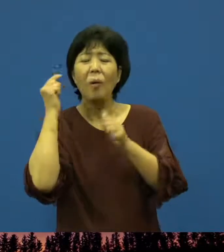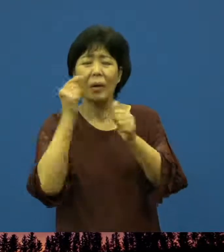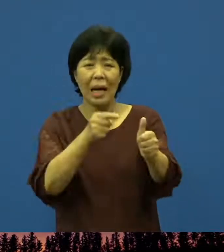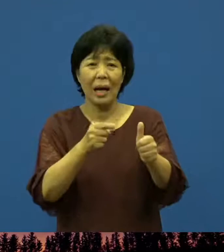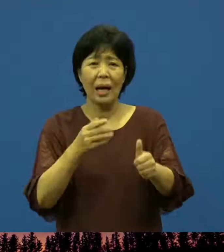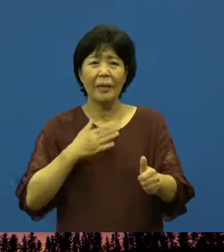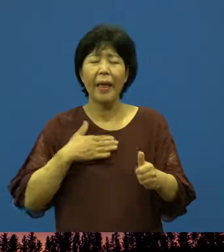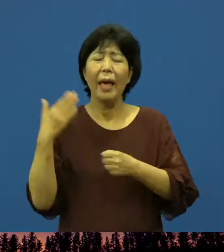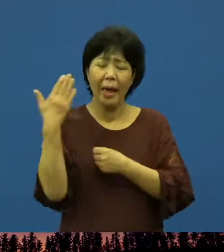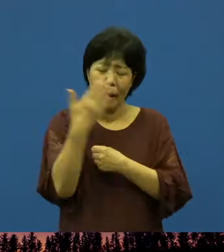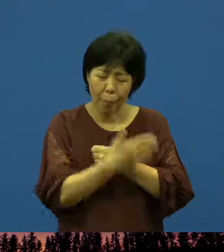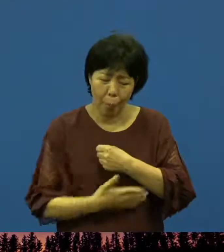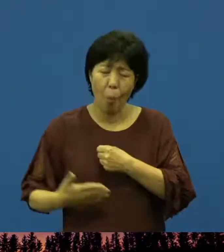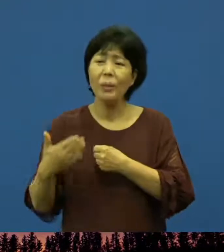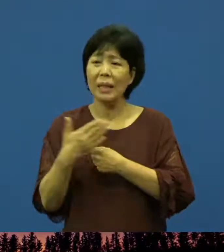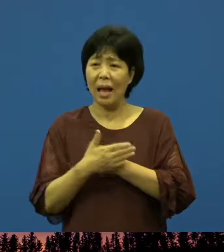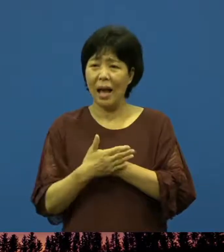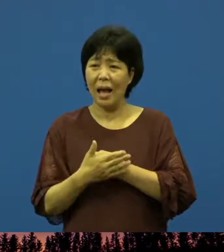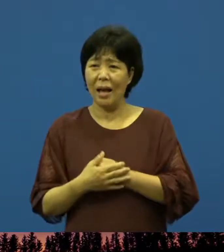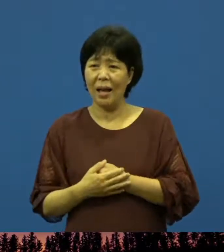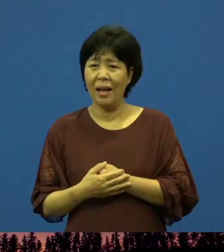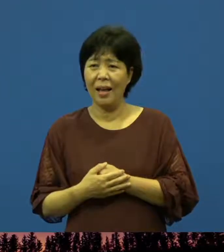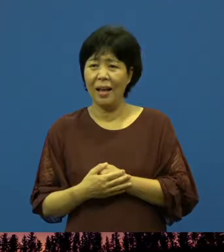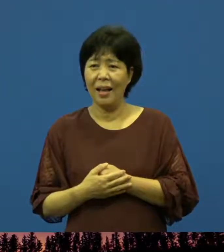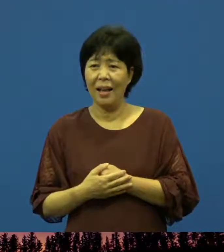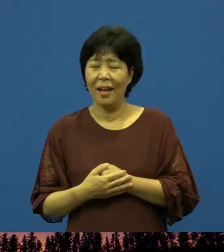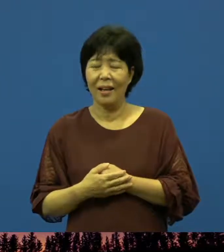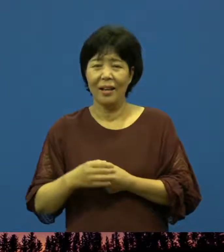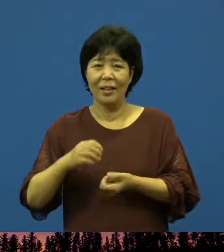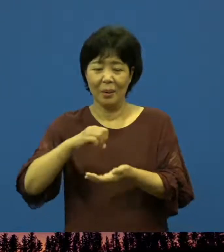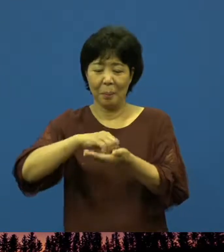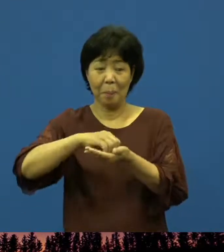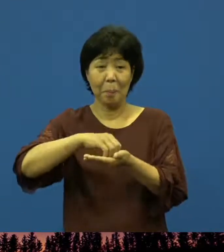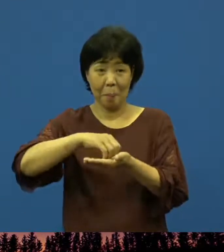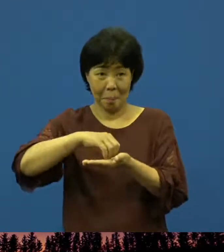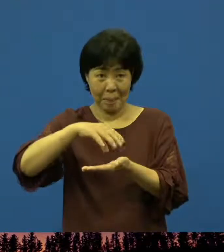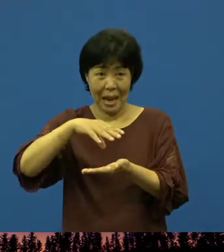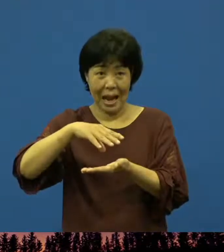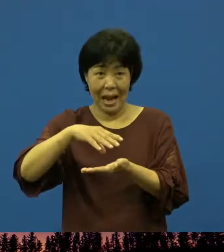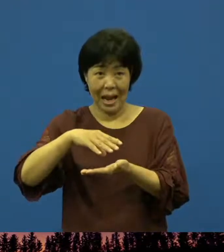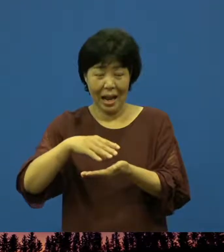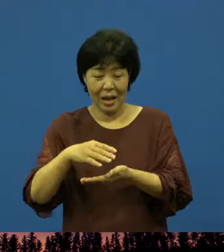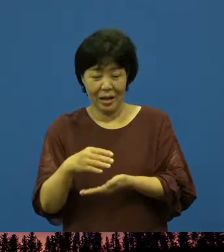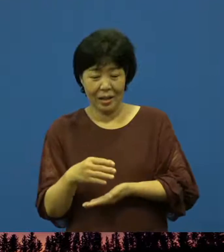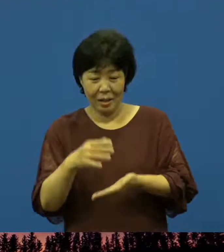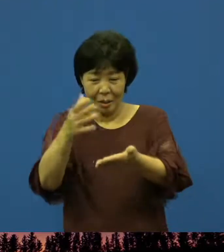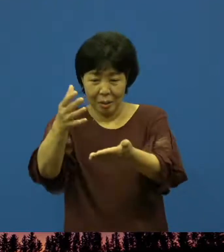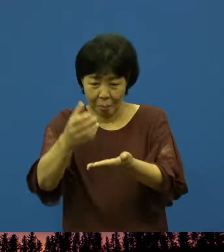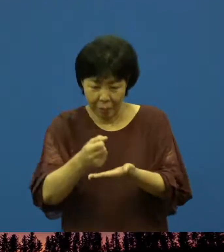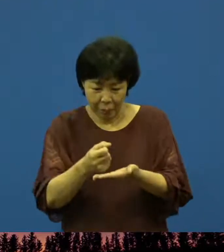여러분, 그래서 우리가 빵을 받잖아요, 여러분. 그걸 빵을 보고